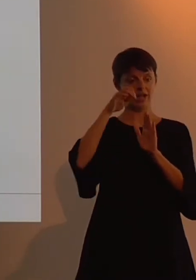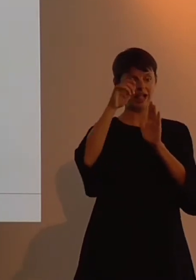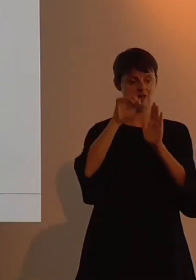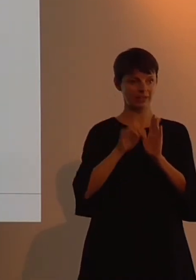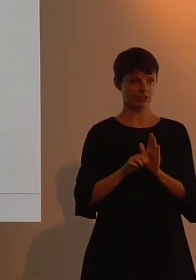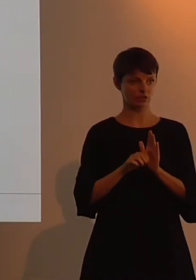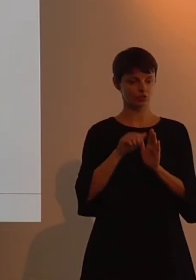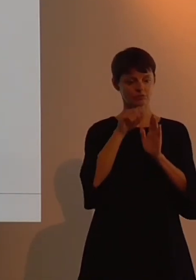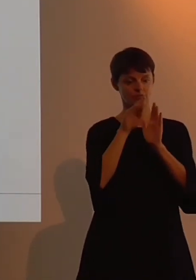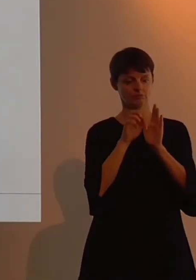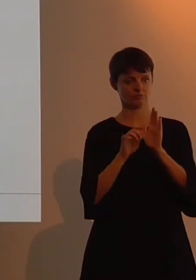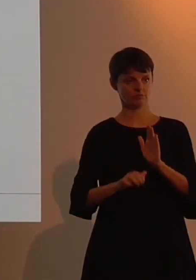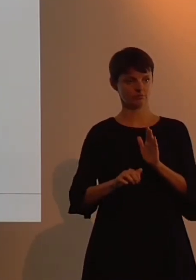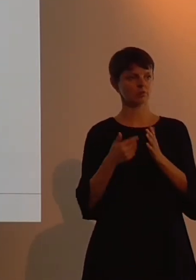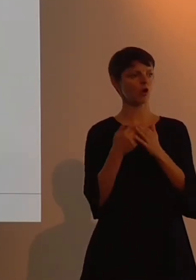Tendenz weiter steigen.